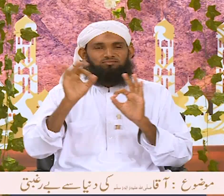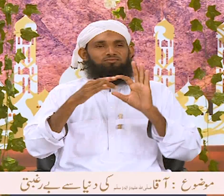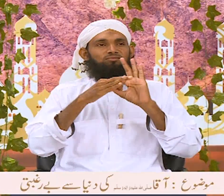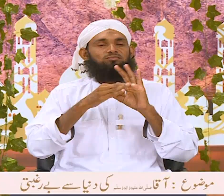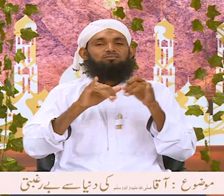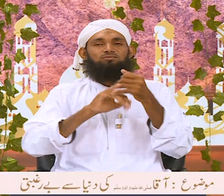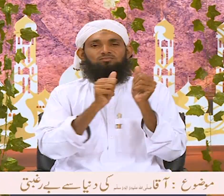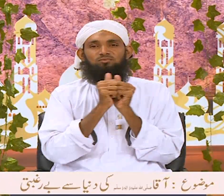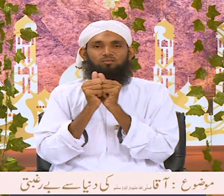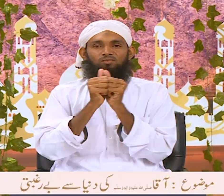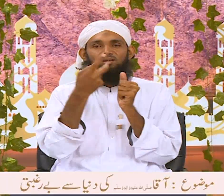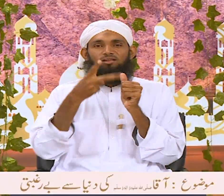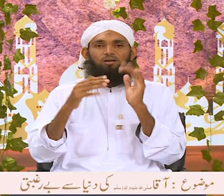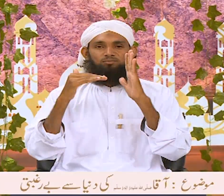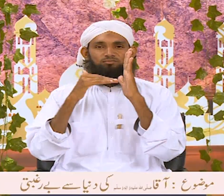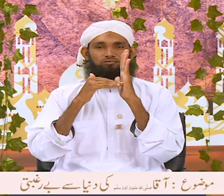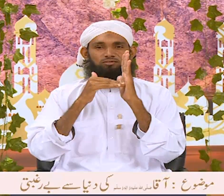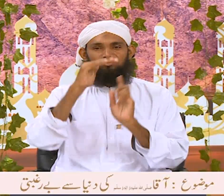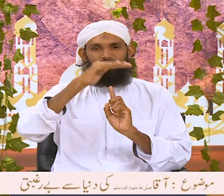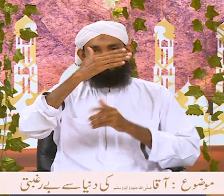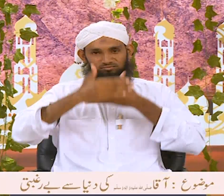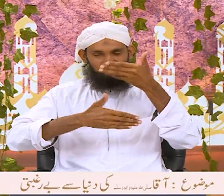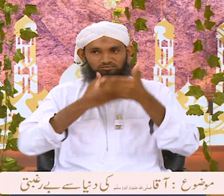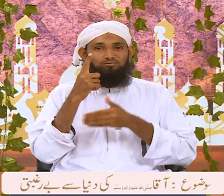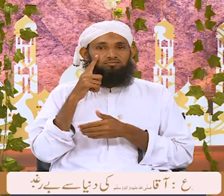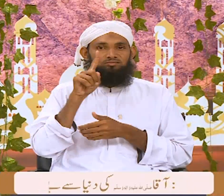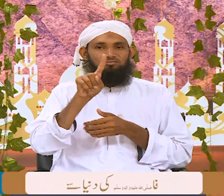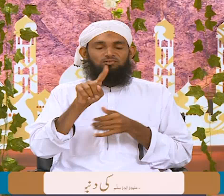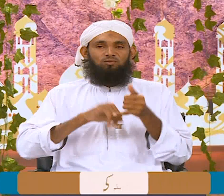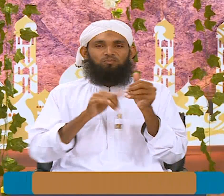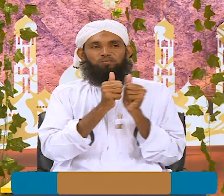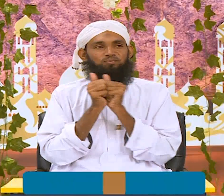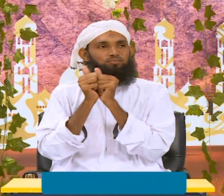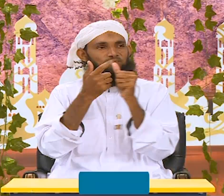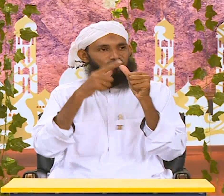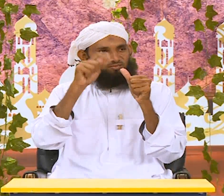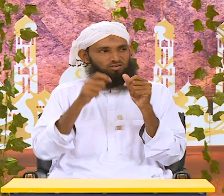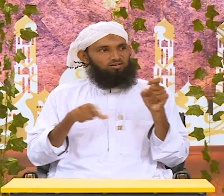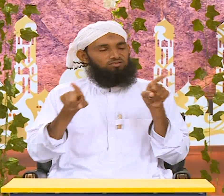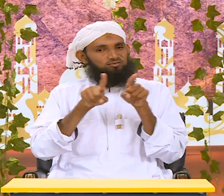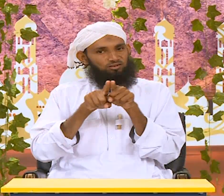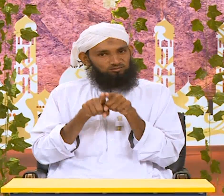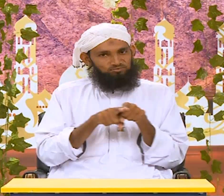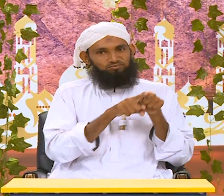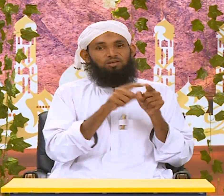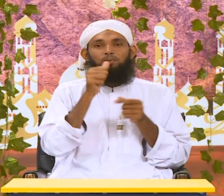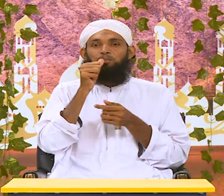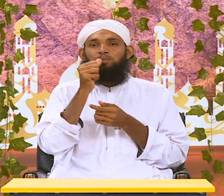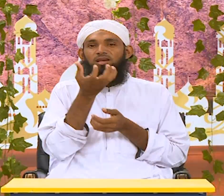زید بن ارقم رضی اللہ عنہ فرماتے ہیں، ایک روز ہم حضرت ابو بکر صدیق رضی اللہ عنہ کے ساتھ تھے، آپ نے پینے کے لیے پانی طلب